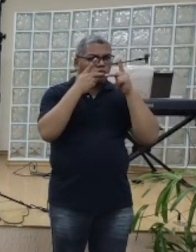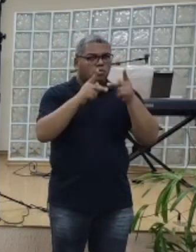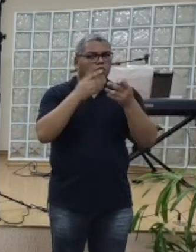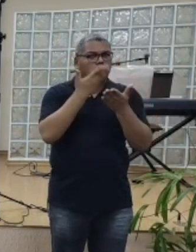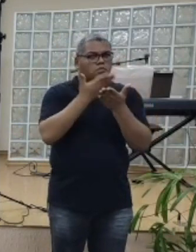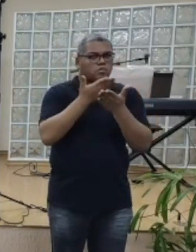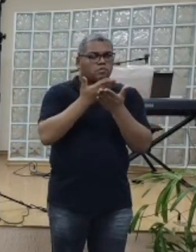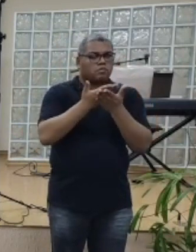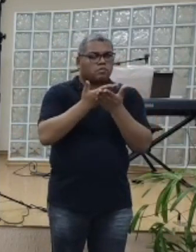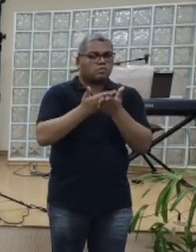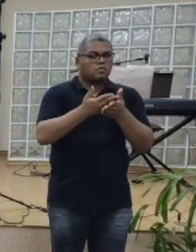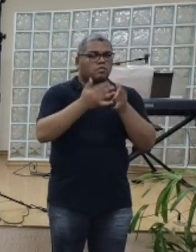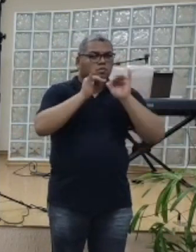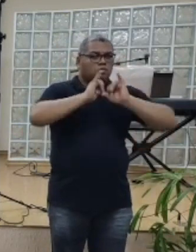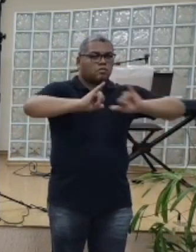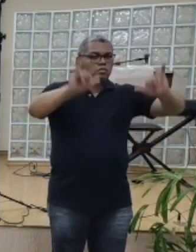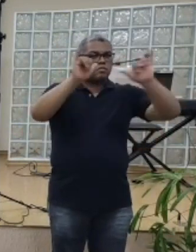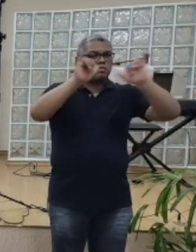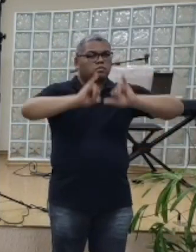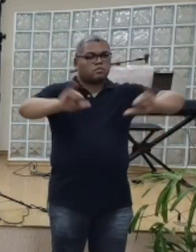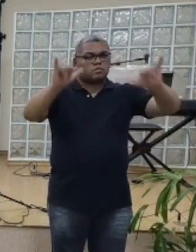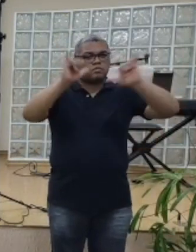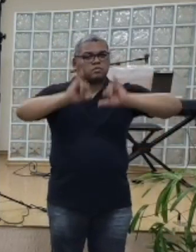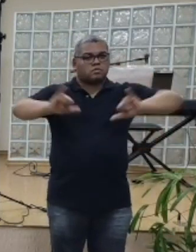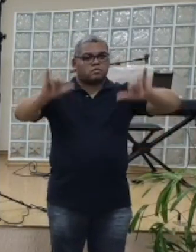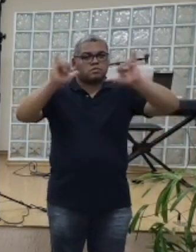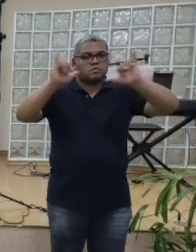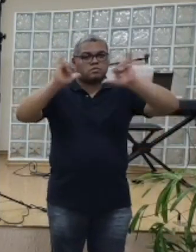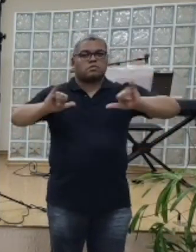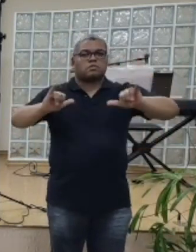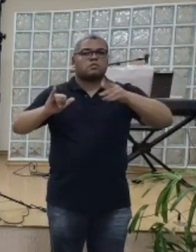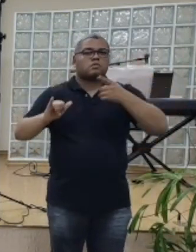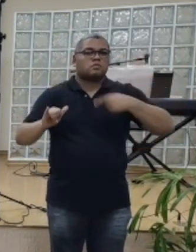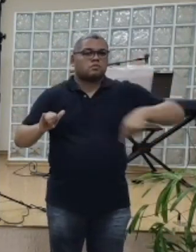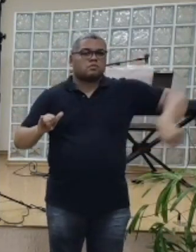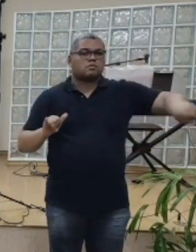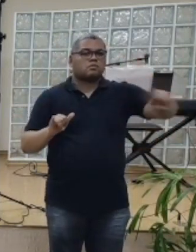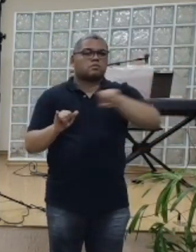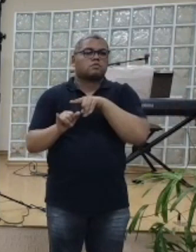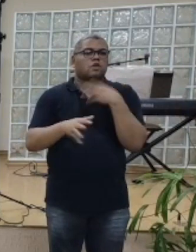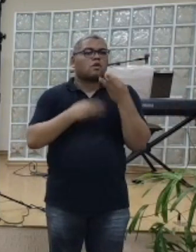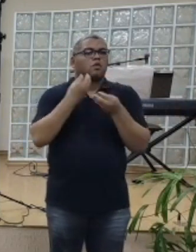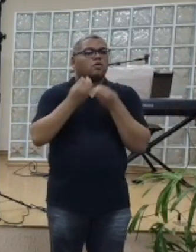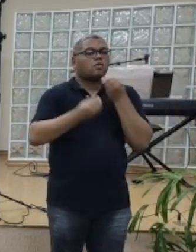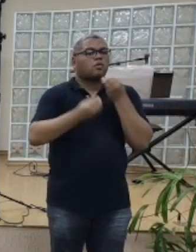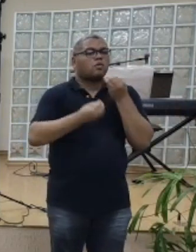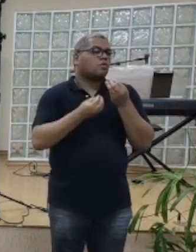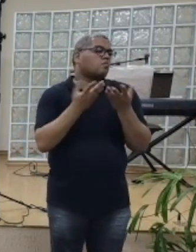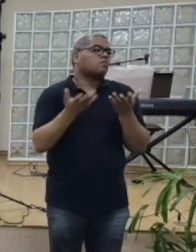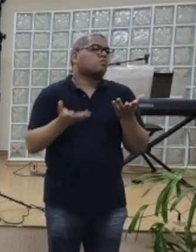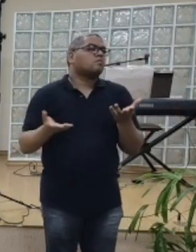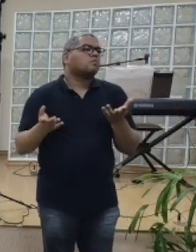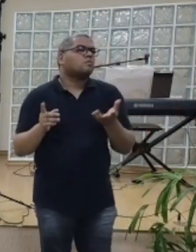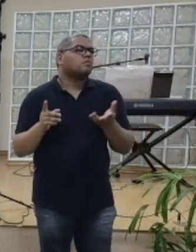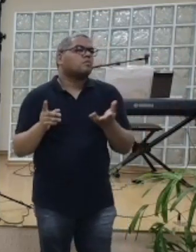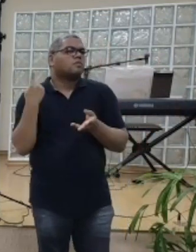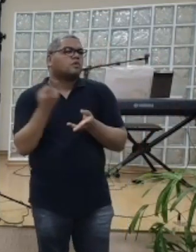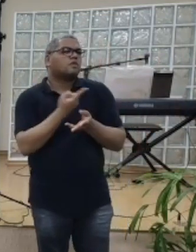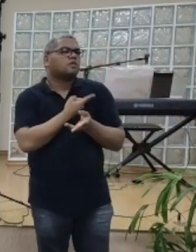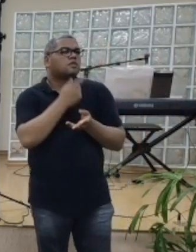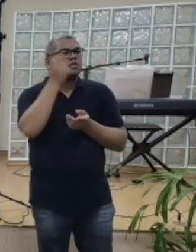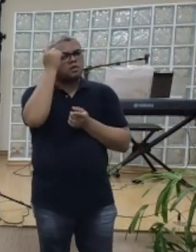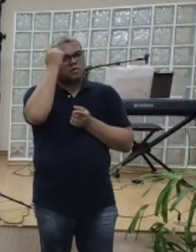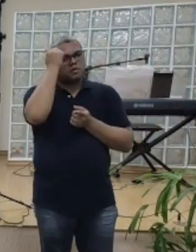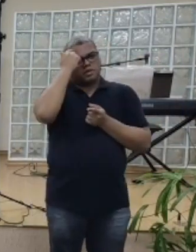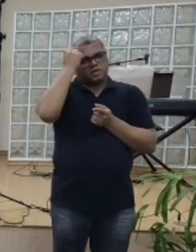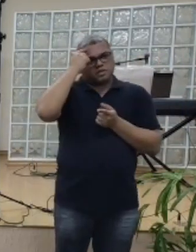E eu não queria, e não vou olhar para ninguém, eu vou olhar para o Janderson lá, né? Isso fica mais fácil. Mas para a gente pensar um pouco, qual